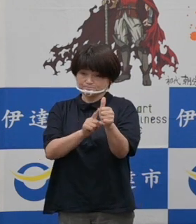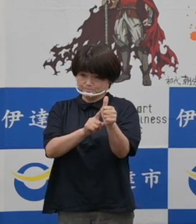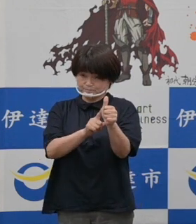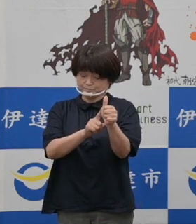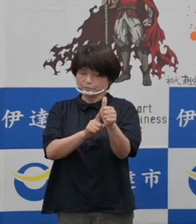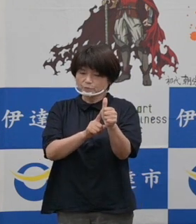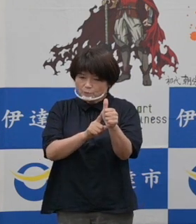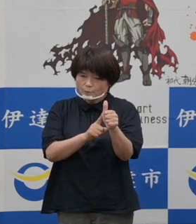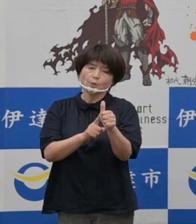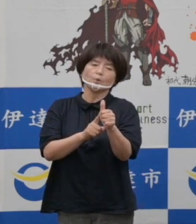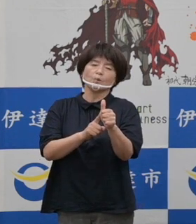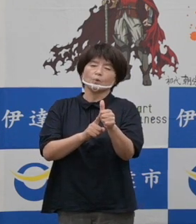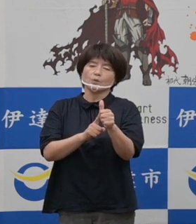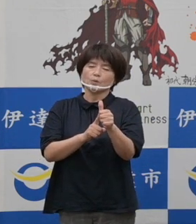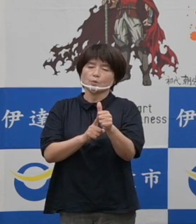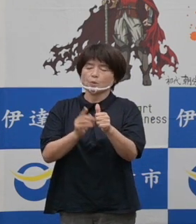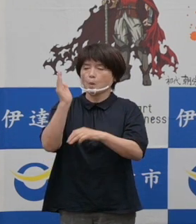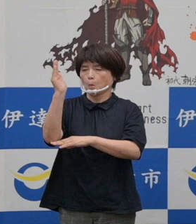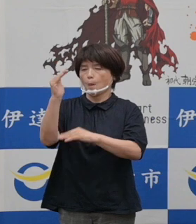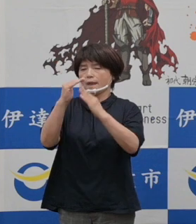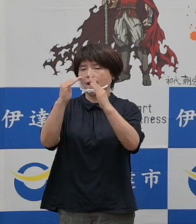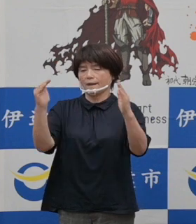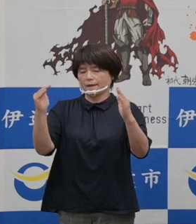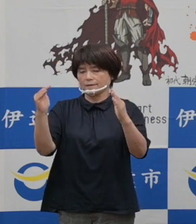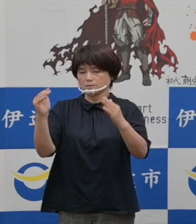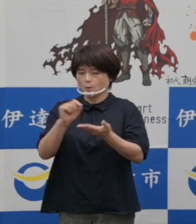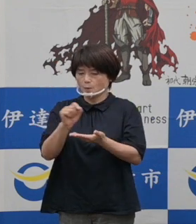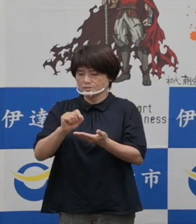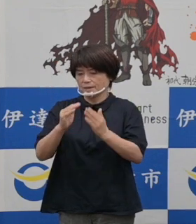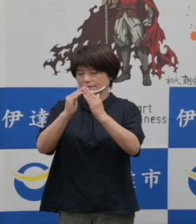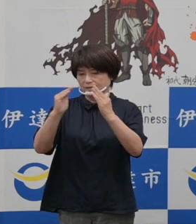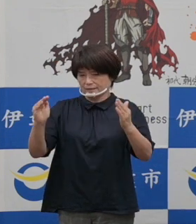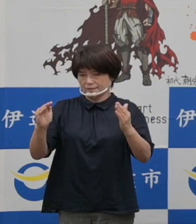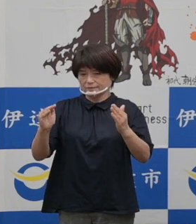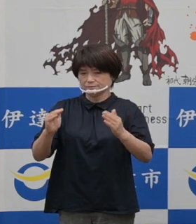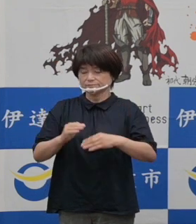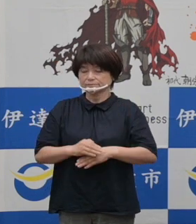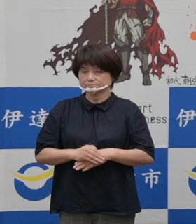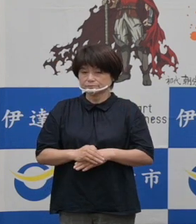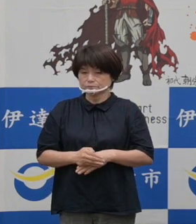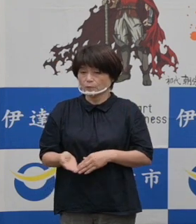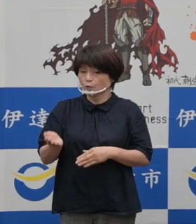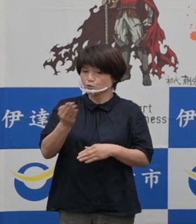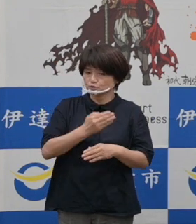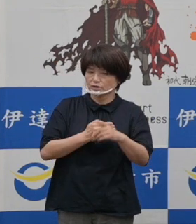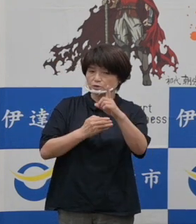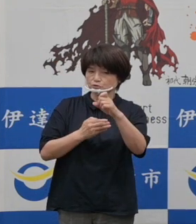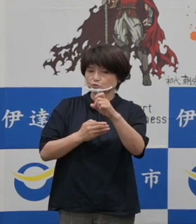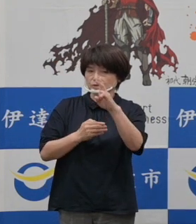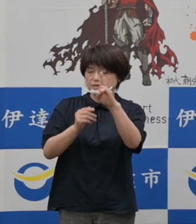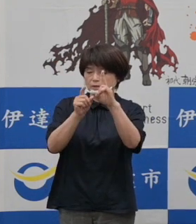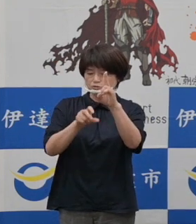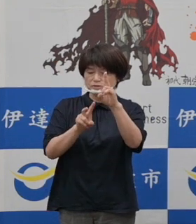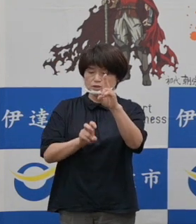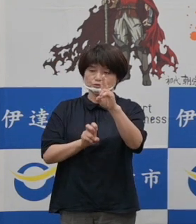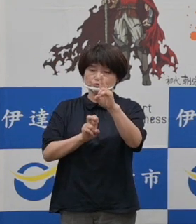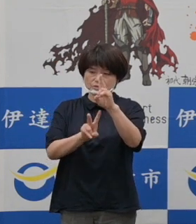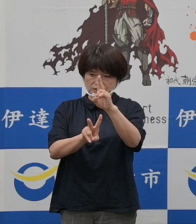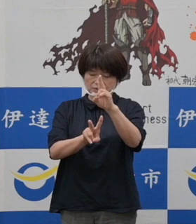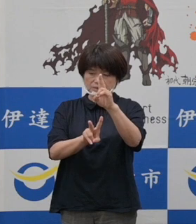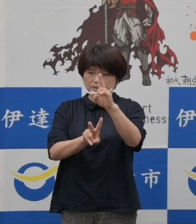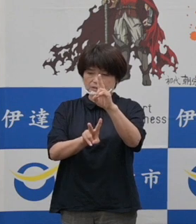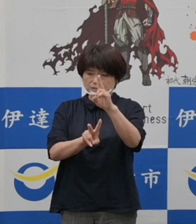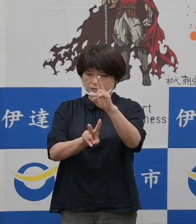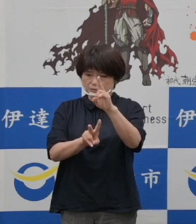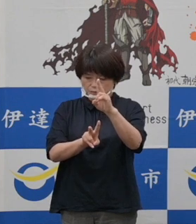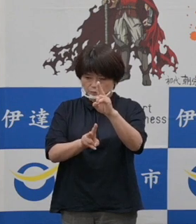による講演会、そしてサイン会、それから翌日11月の22日には